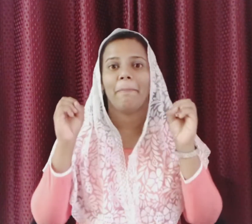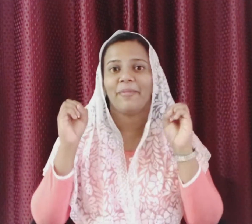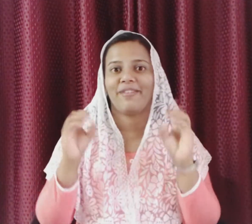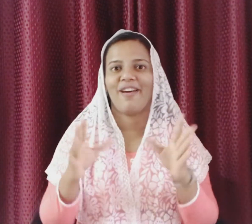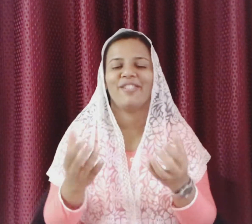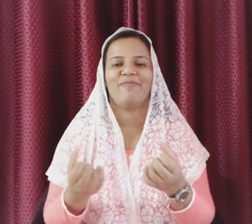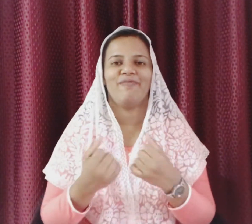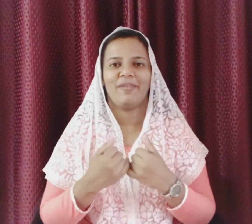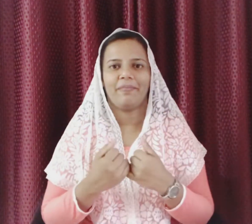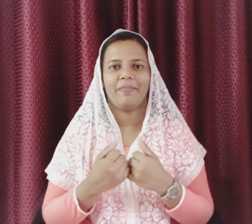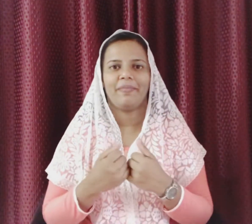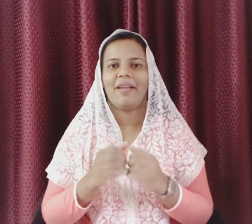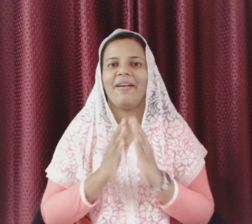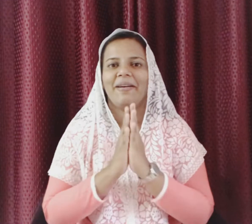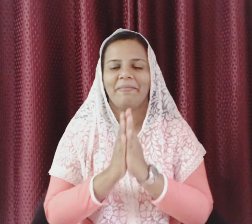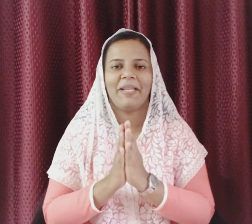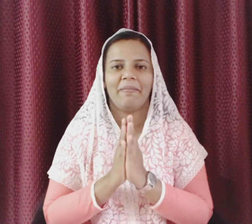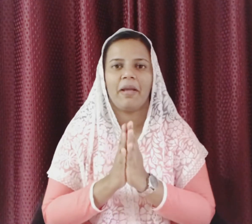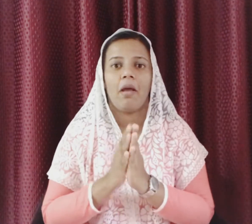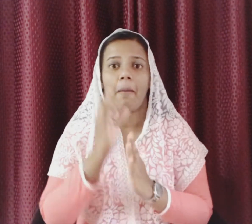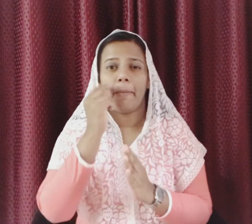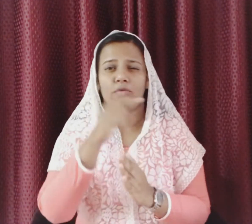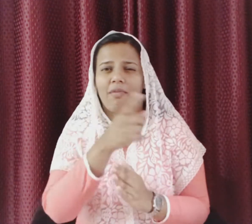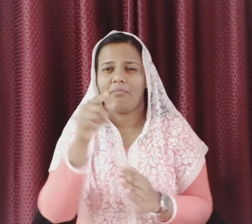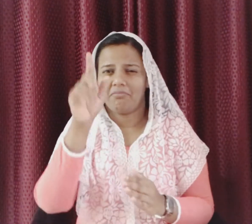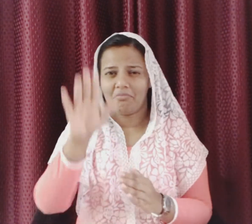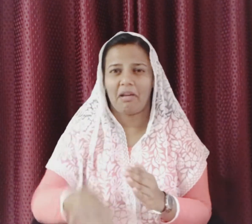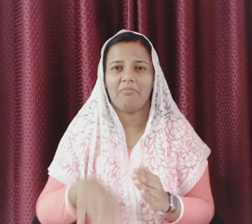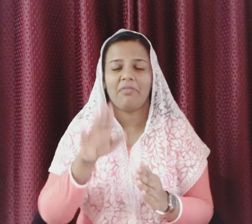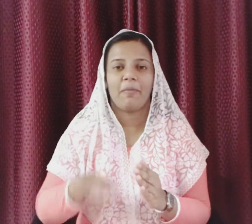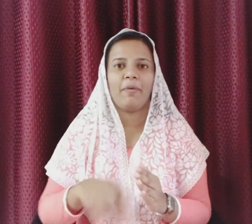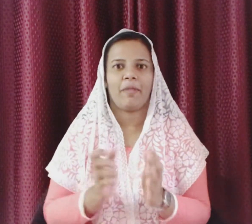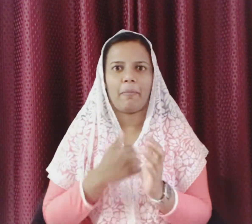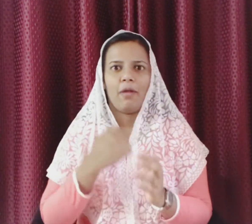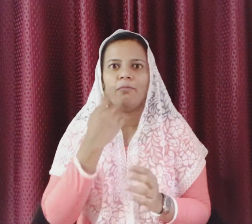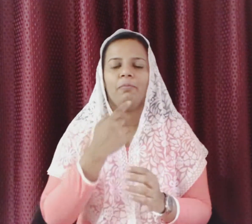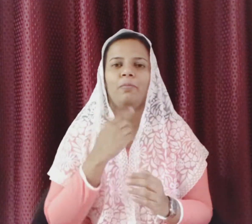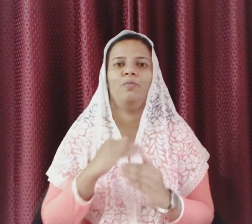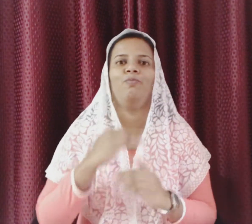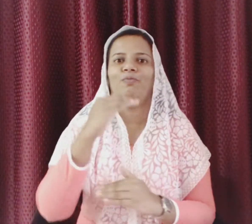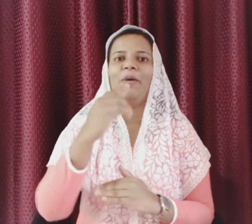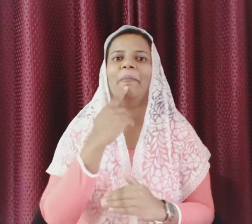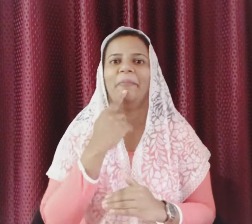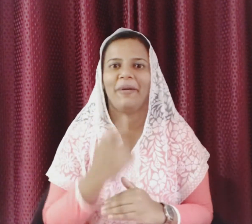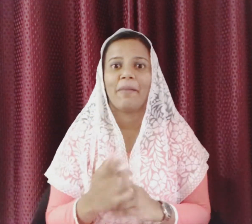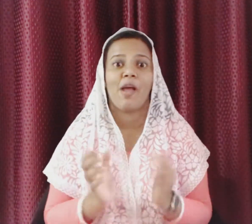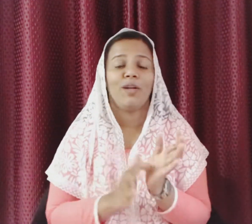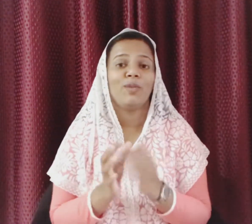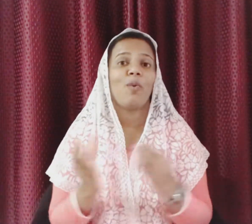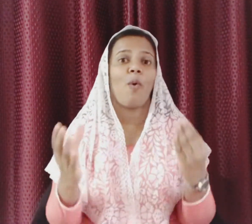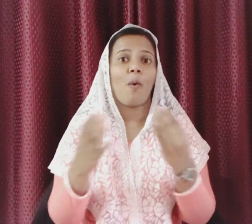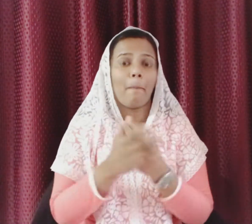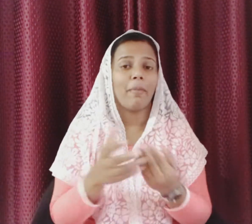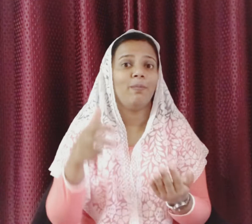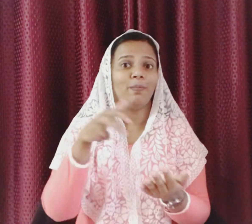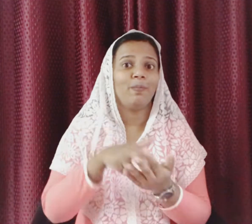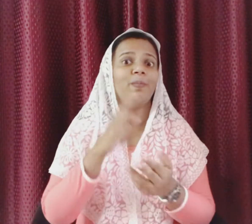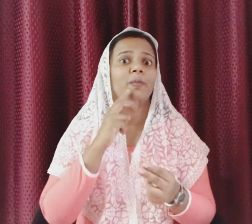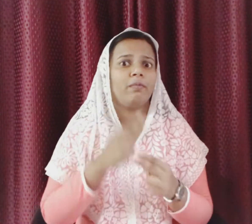വെളിച്ചം പ്രകാശിക്കും. ആമേൻ, ആമേൻ. മനുഷ്യൻ നിന്നെ താഴ്ത്തുമ്പോൾ നീ എന്തു പറയും? ഉയർച്ച എന്ന് പറയും. അതാണ് കർത്താവിനോട് ചേർന്ന് നിൽക്കുന്ന വ്യക്തിക്ക് നല്ല ബോധ്യമാണ്,